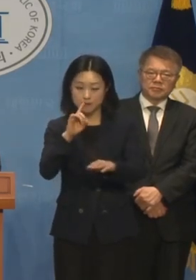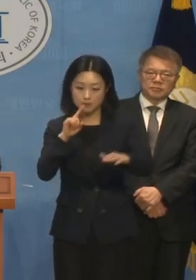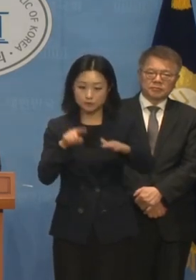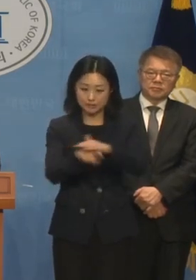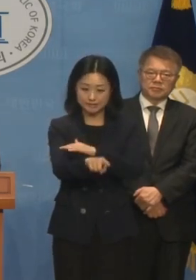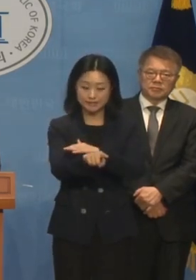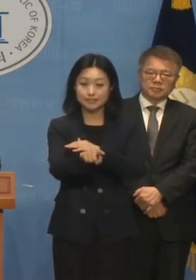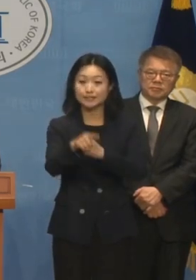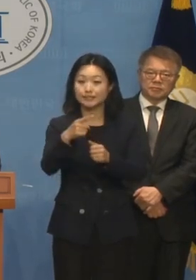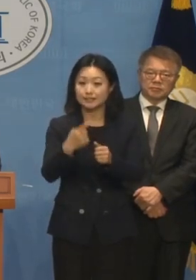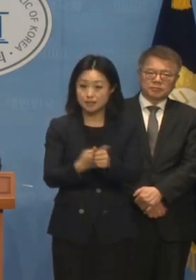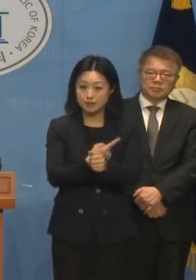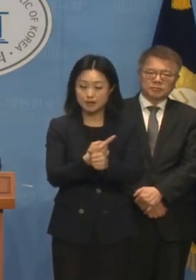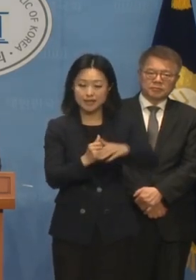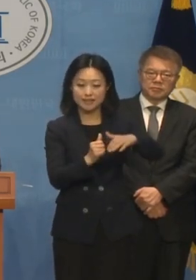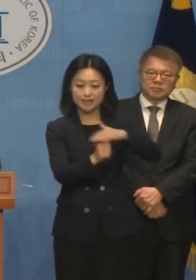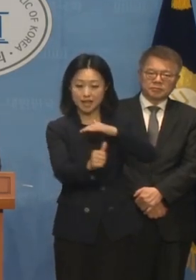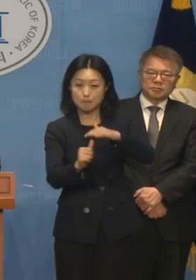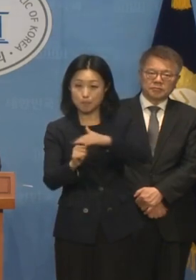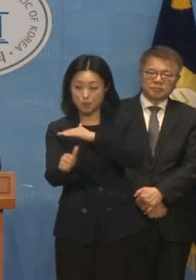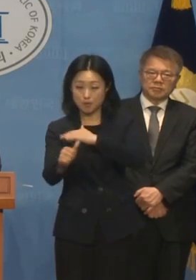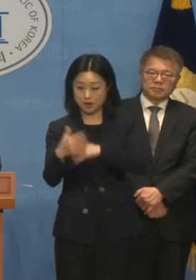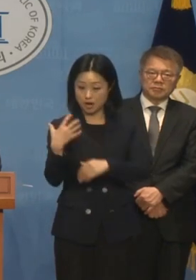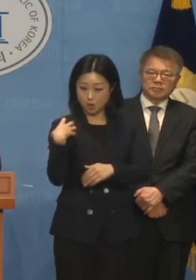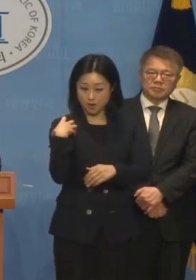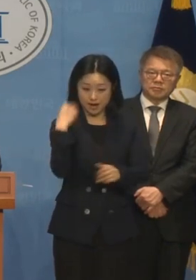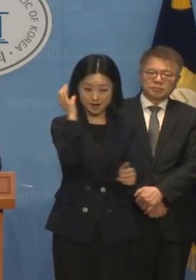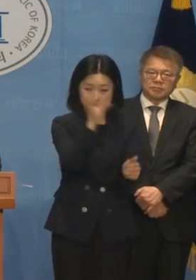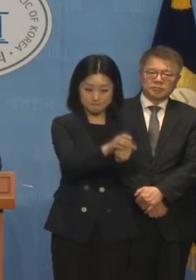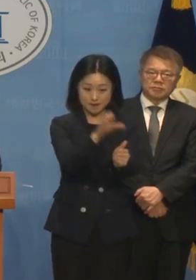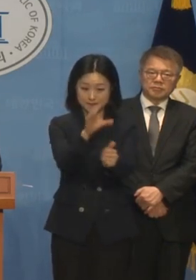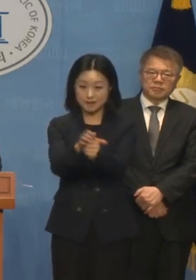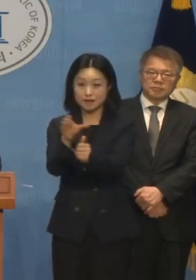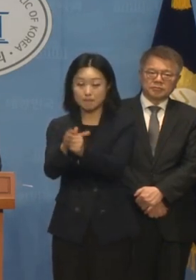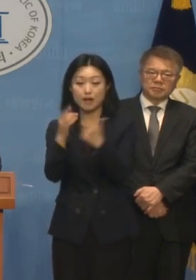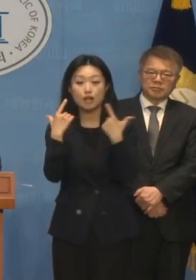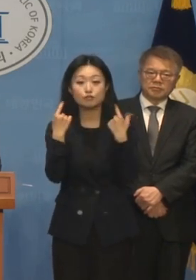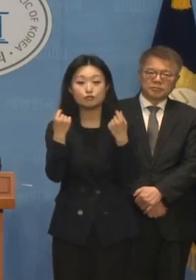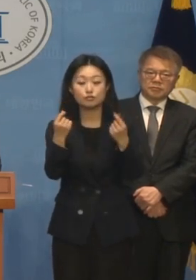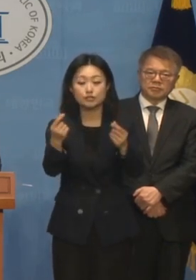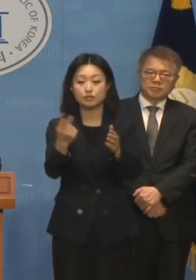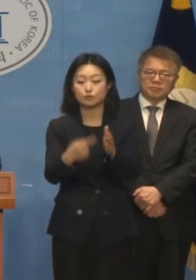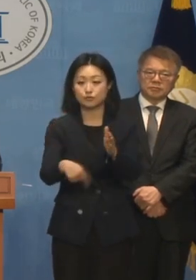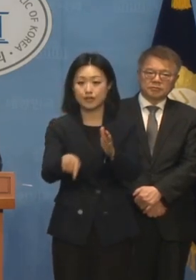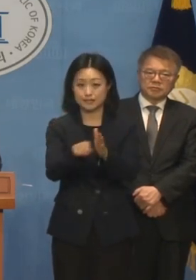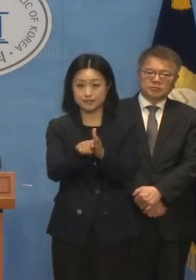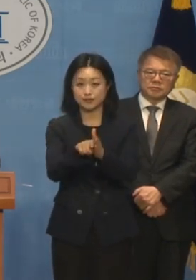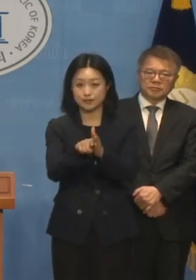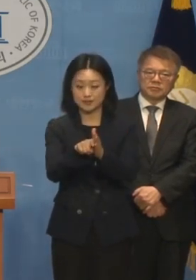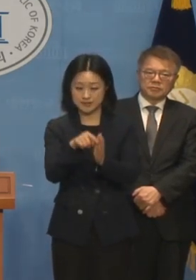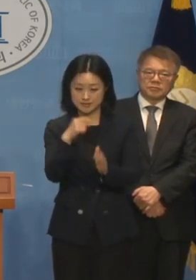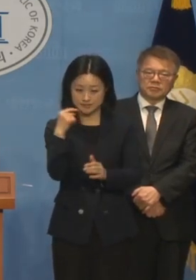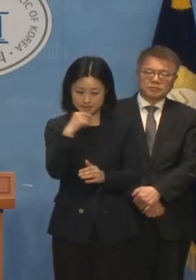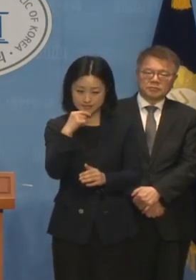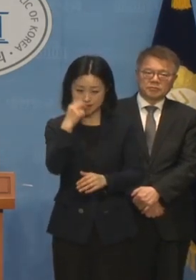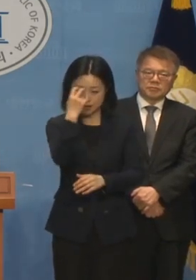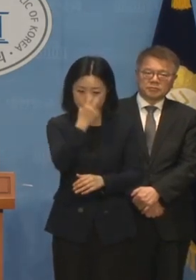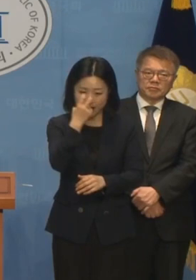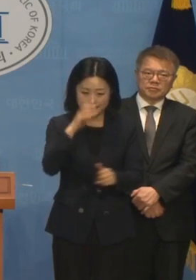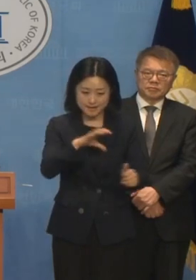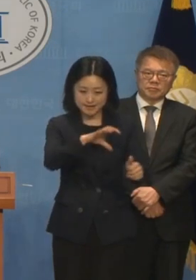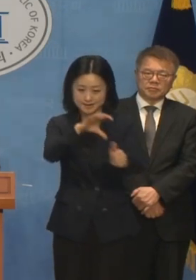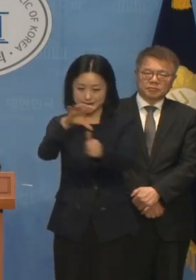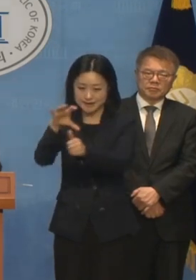통해 시민대표단의 대표성이 계속 유지될 수 있도록 철저히 관리하였다는